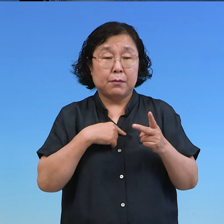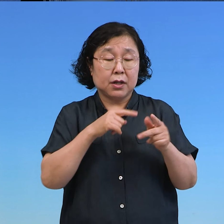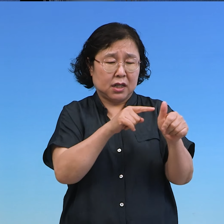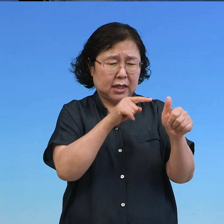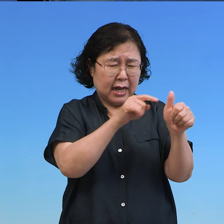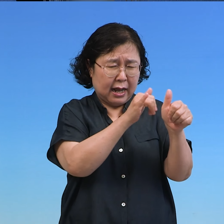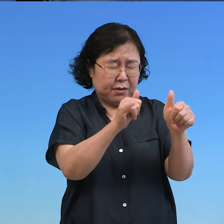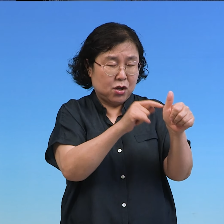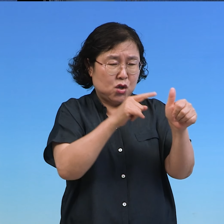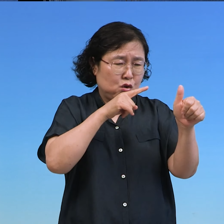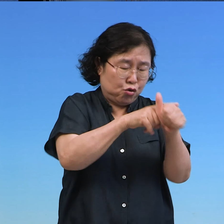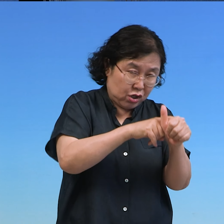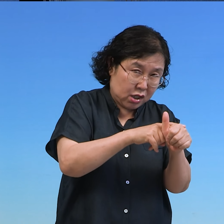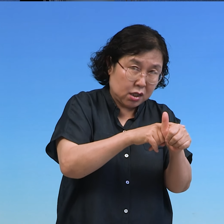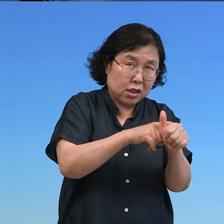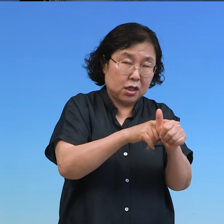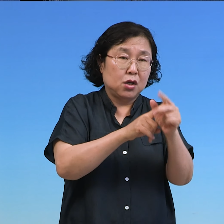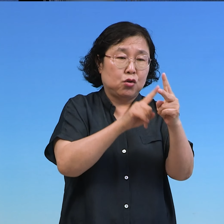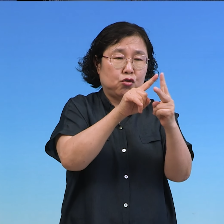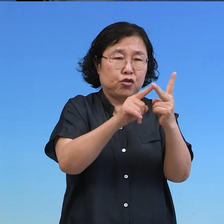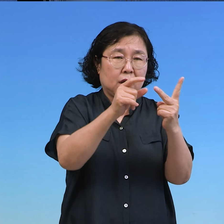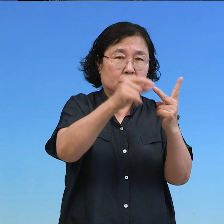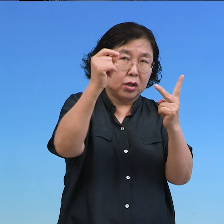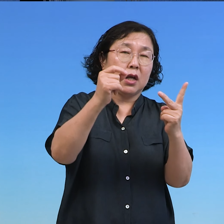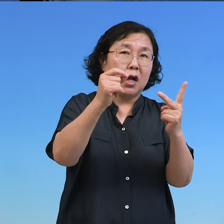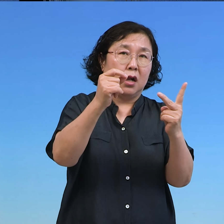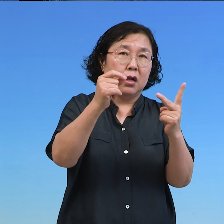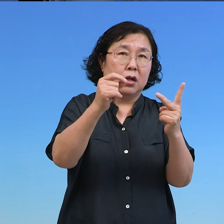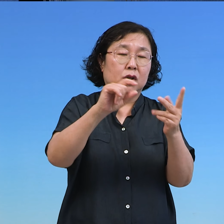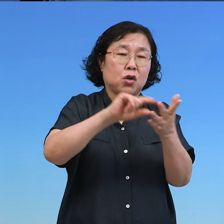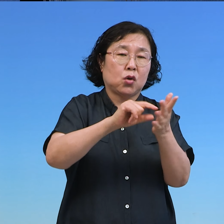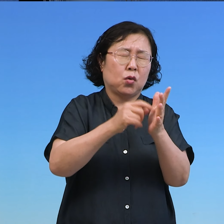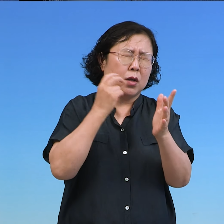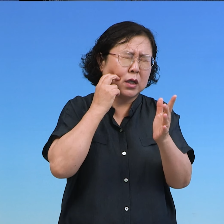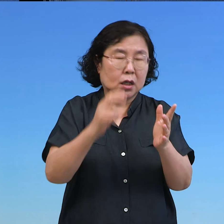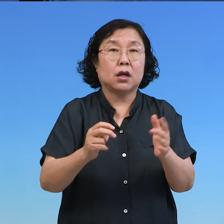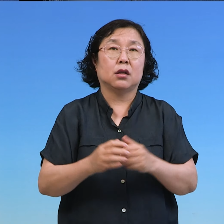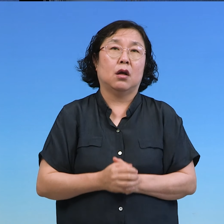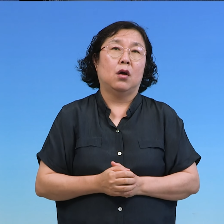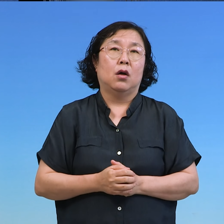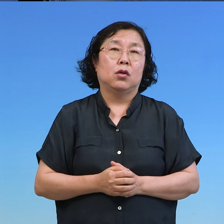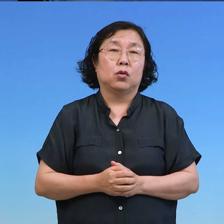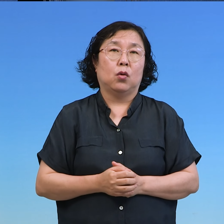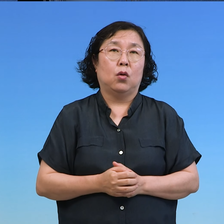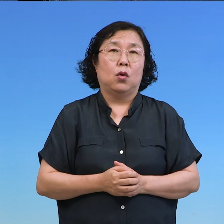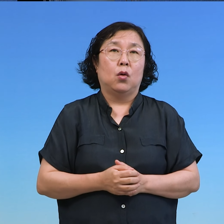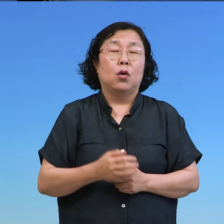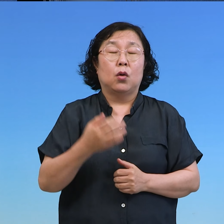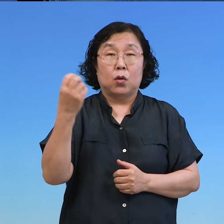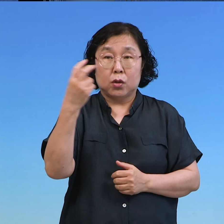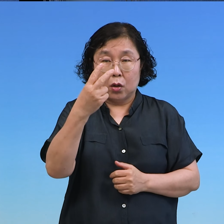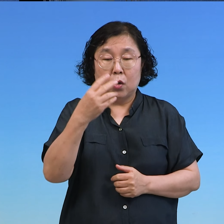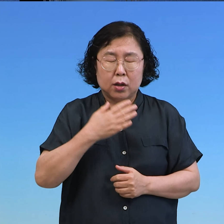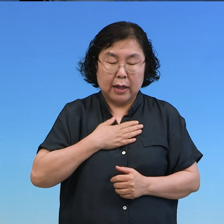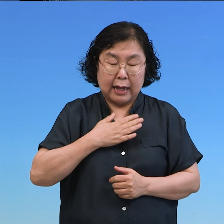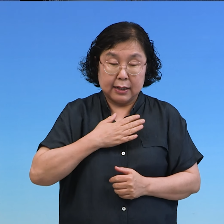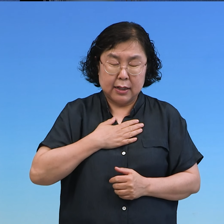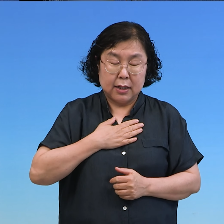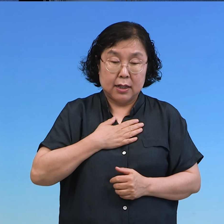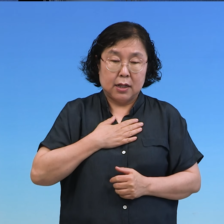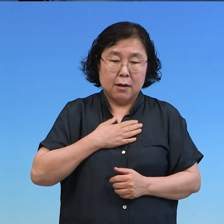같았습니다 심각하죠? 또 이런 내용도 있습니다 저는 분노의 감정에 사로잡히면 두